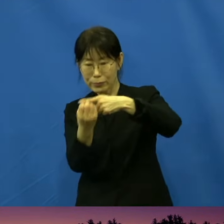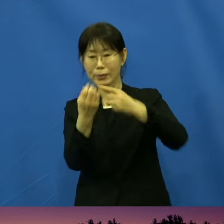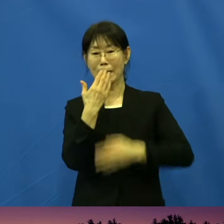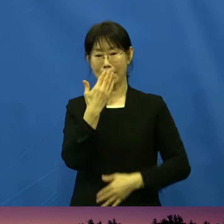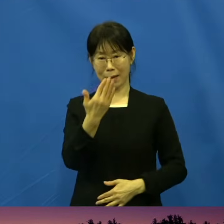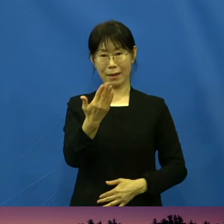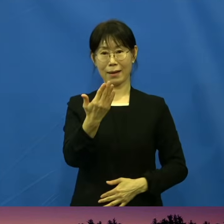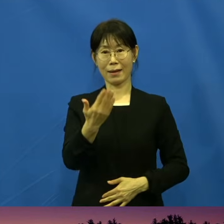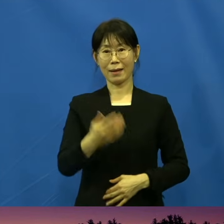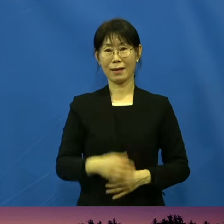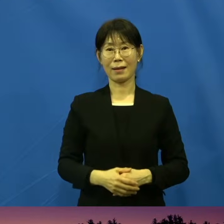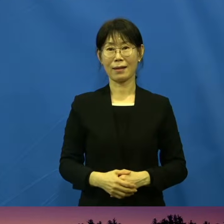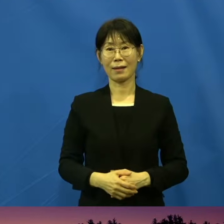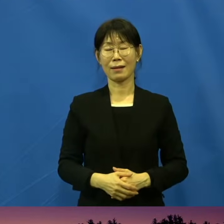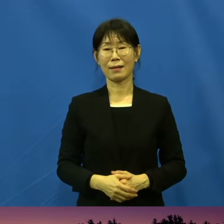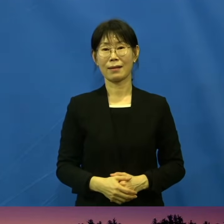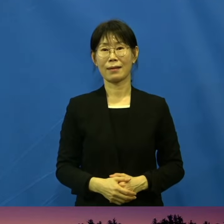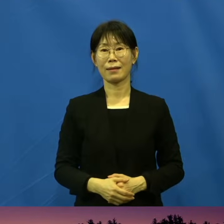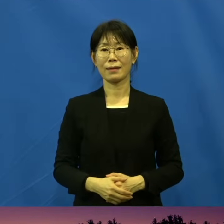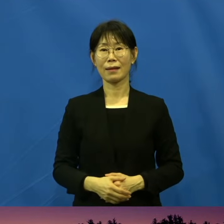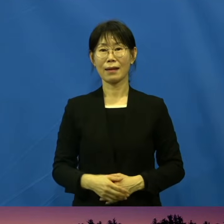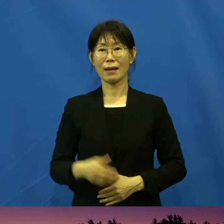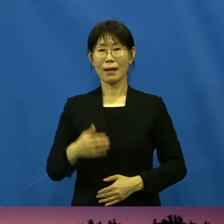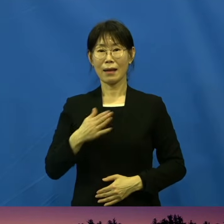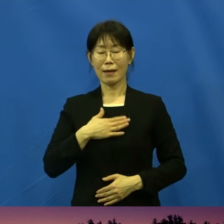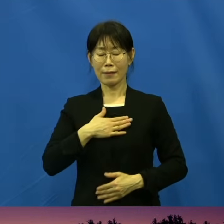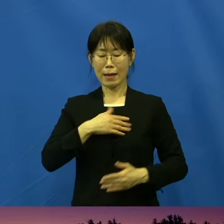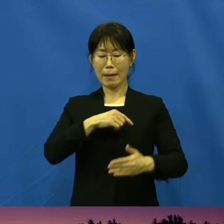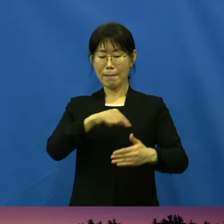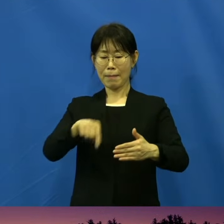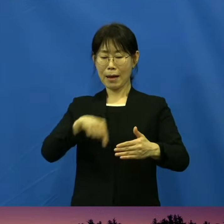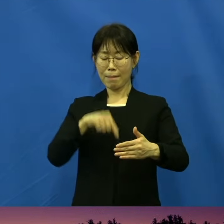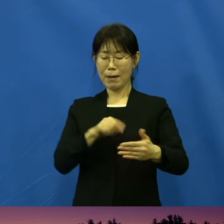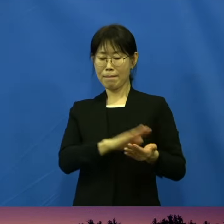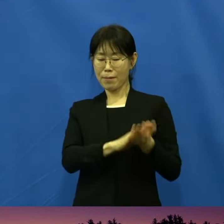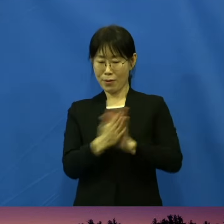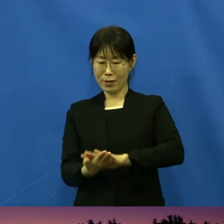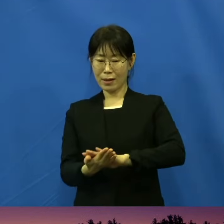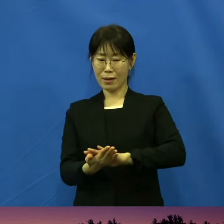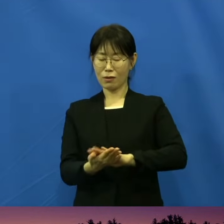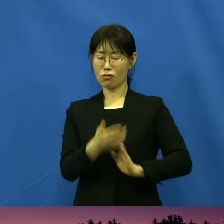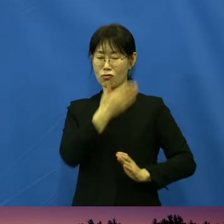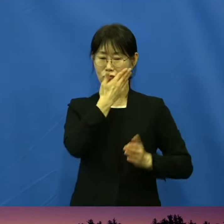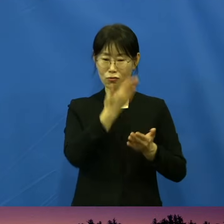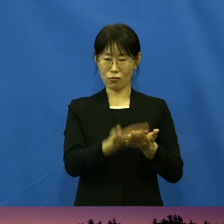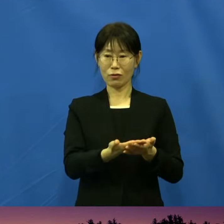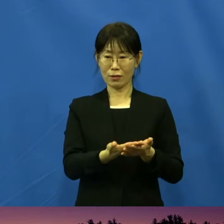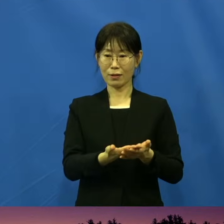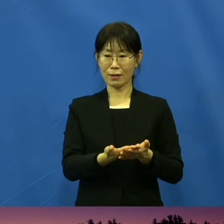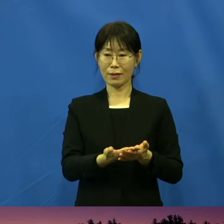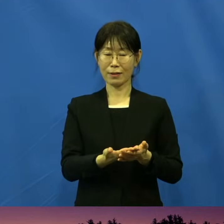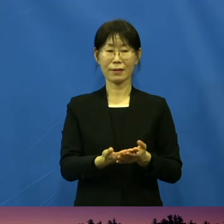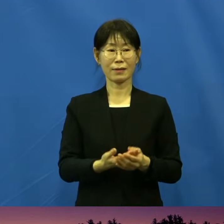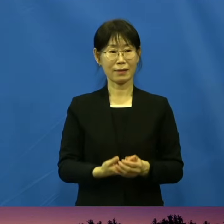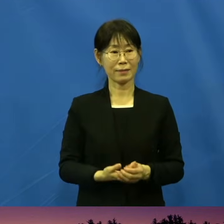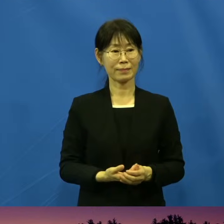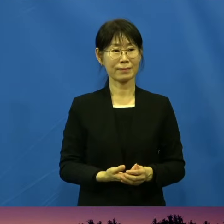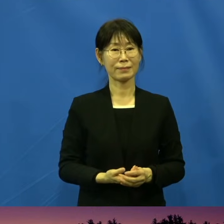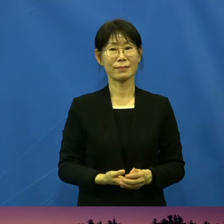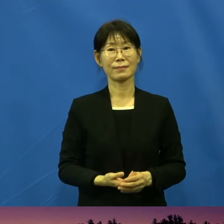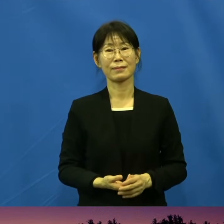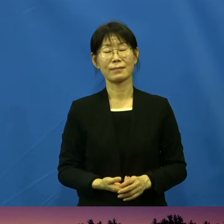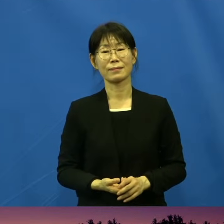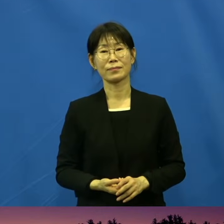여기 존재의 변화가 강건해요. 내적인 변화가 핵심이라는 거죠. 이런 존재의 변화를 통하여 삶 전체가